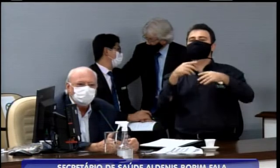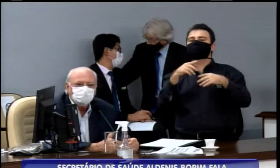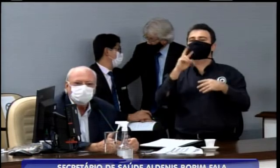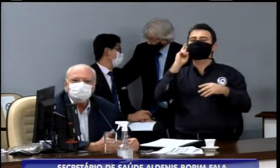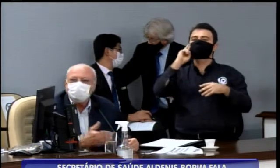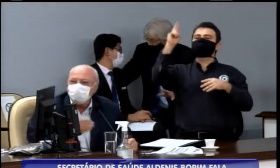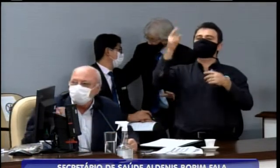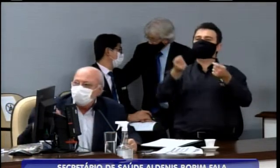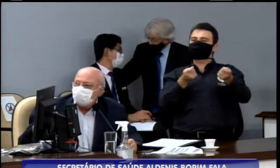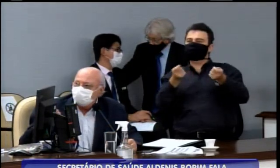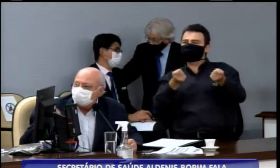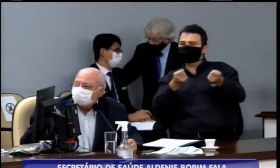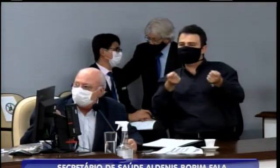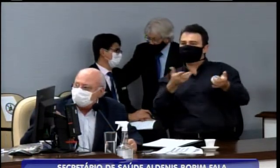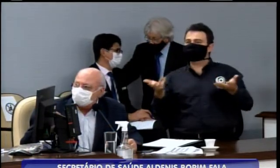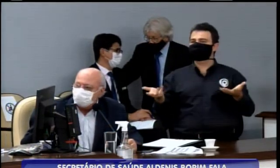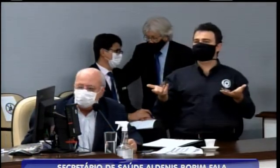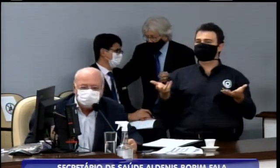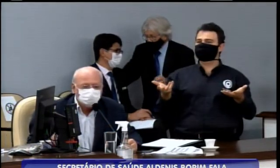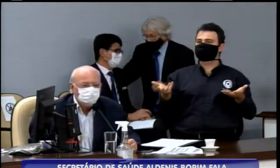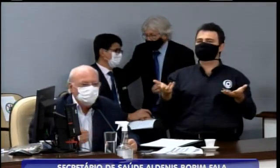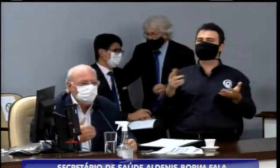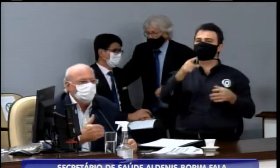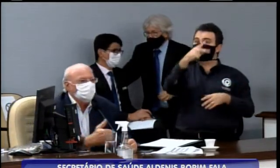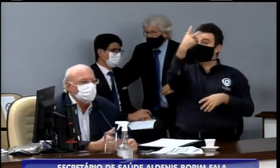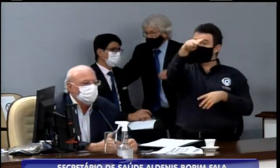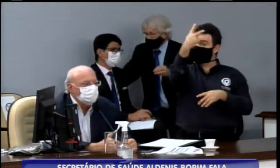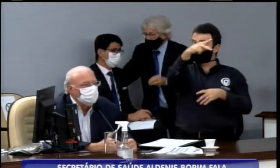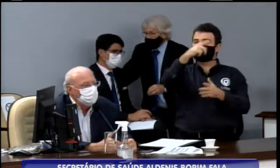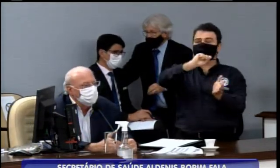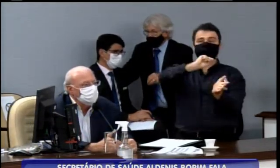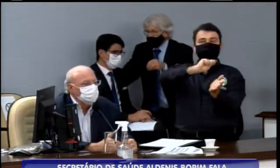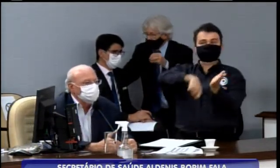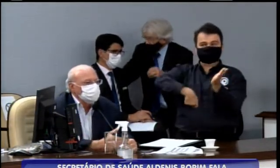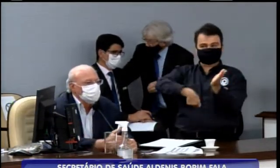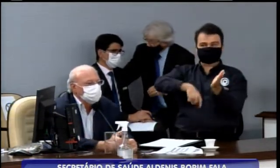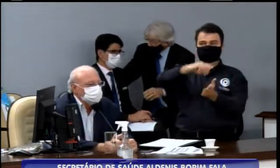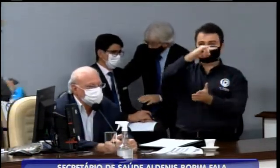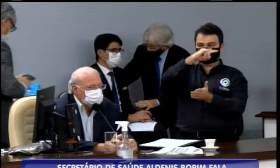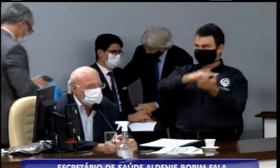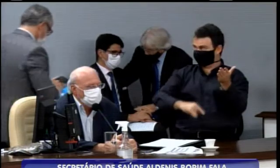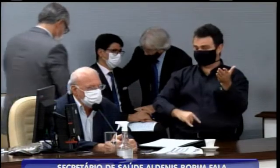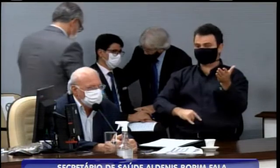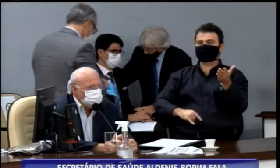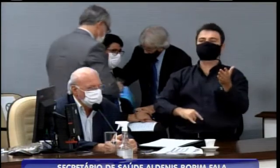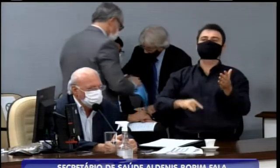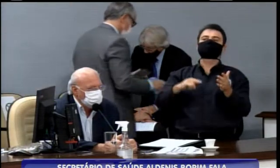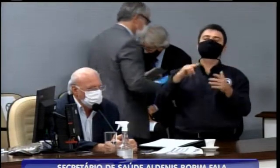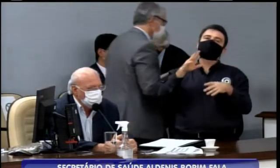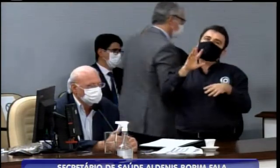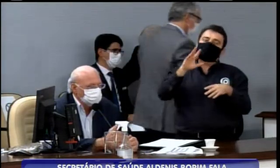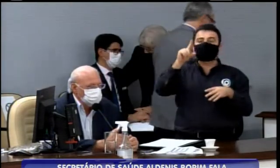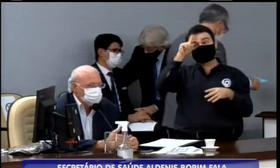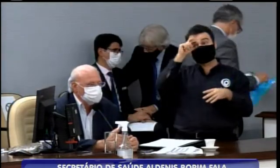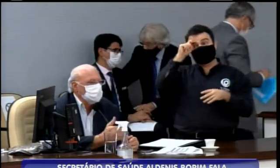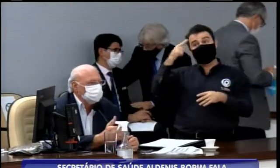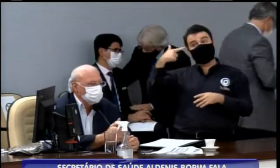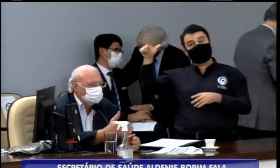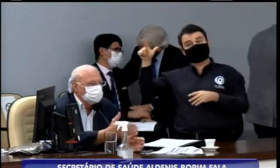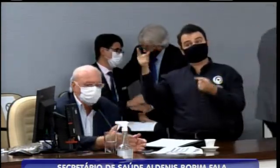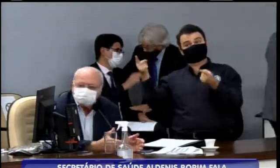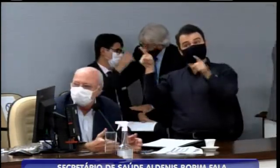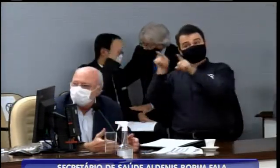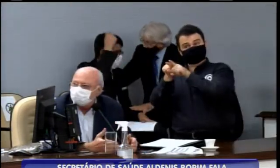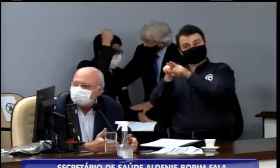contrato dele, não da secretaria, com um hospital terciário, ou seja, de